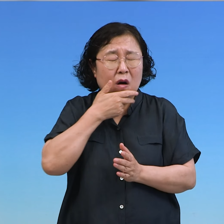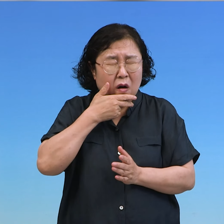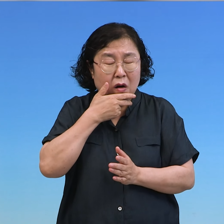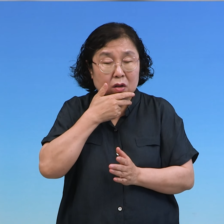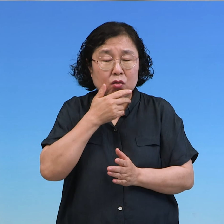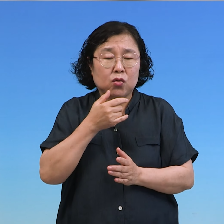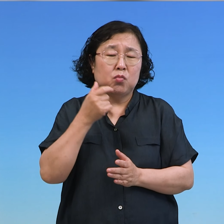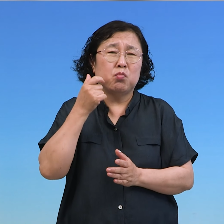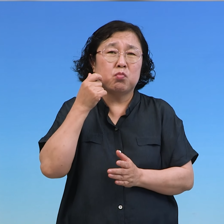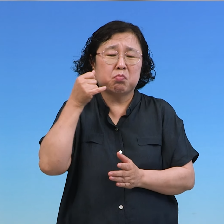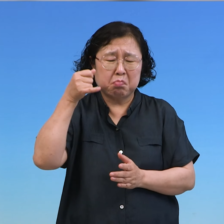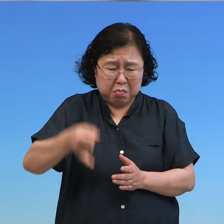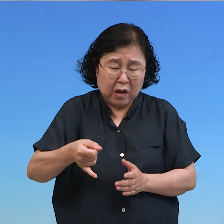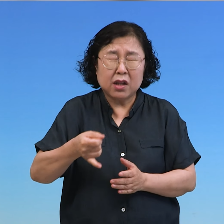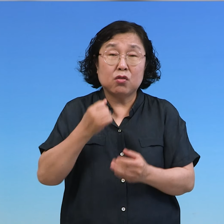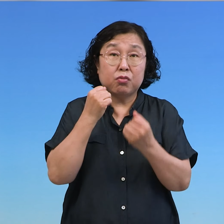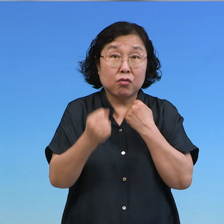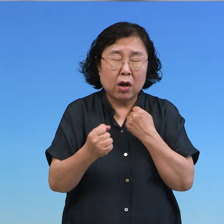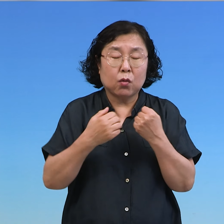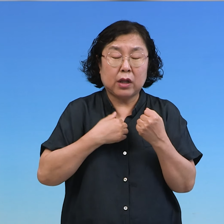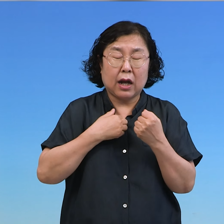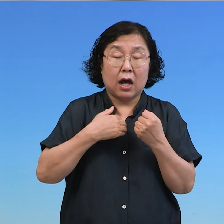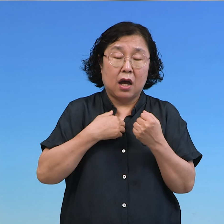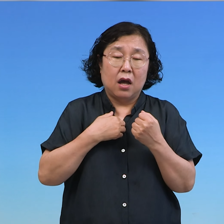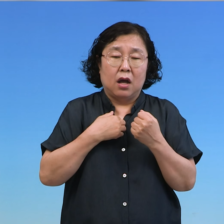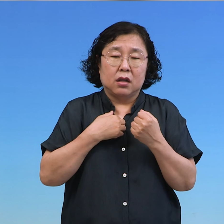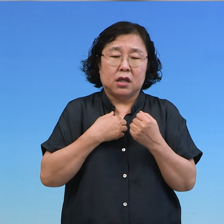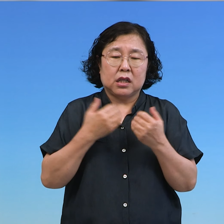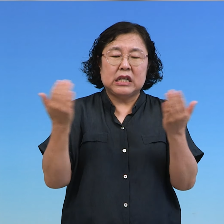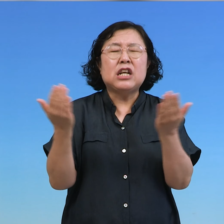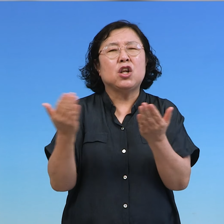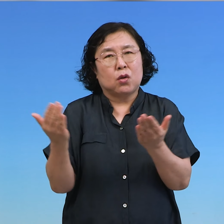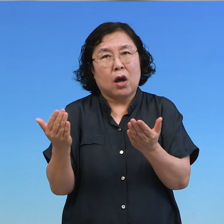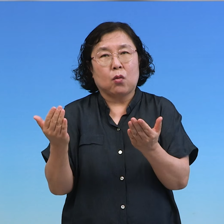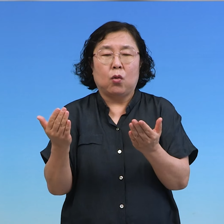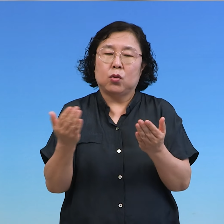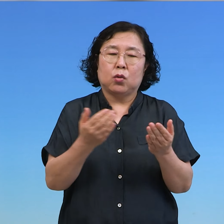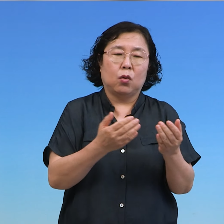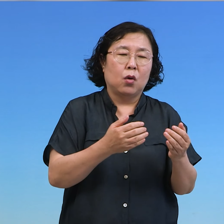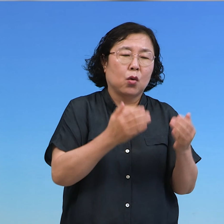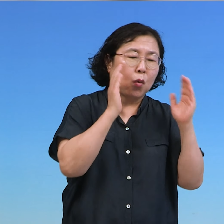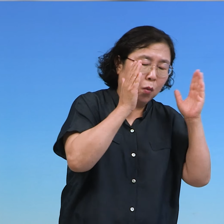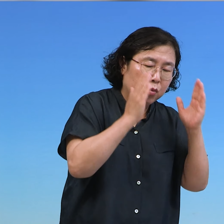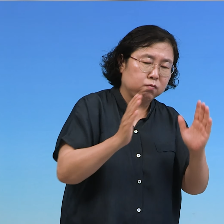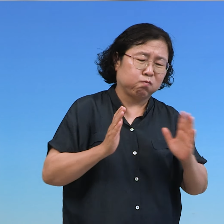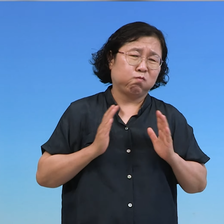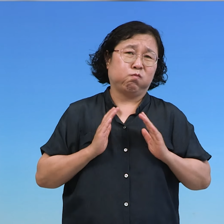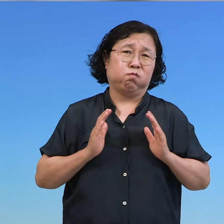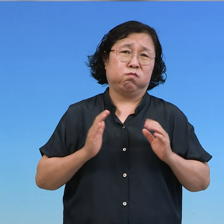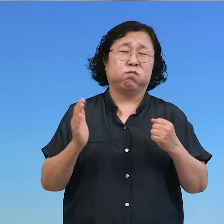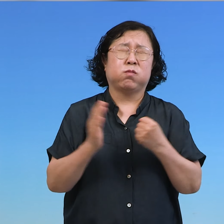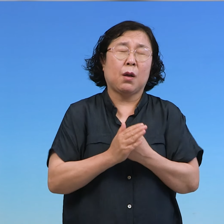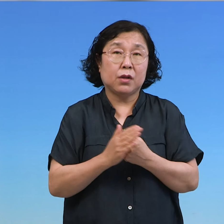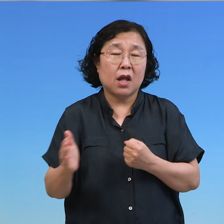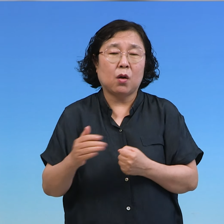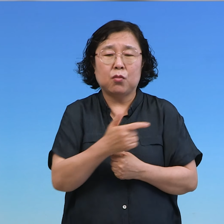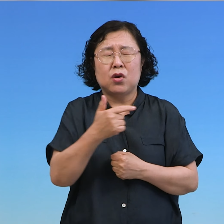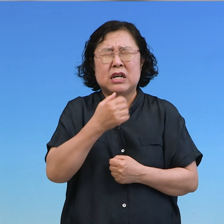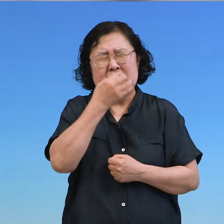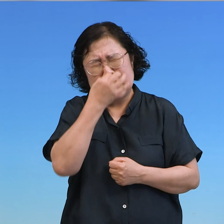어렵지 않나 그렇게 마음의 좌절도 많았고요 그리고는 뭐 교회에 가면은 제 또래